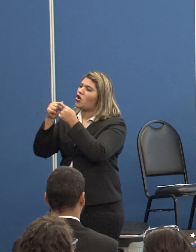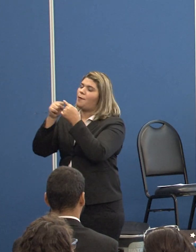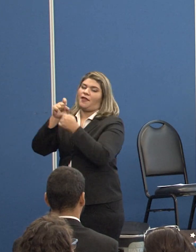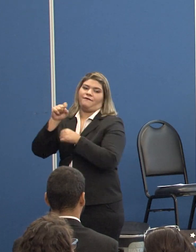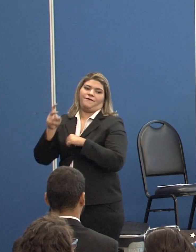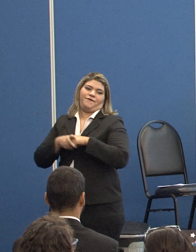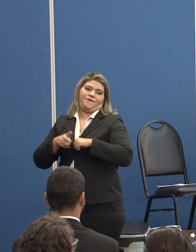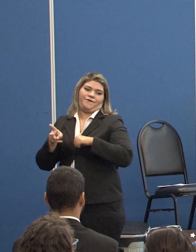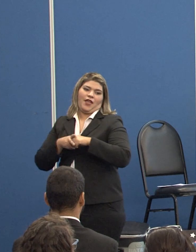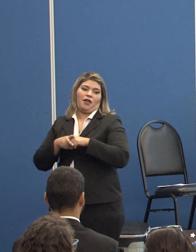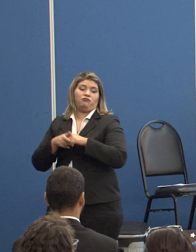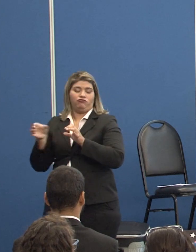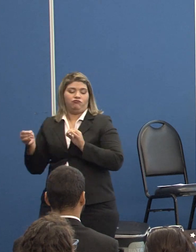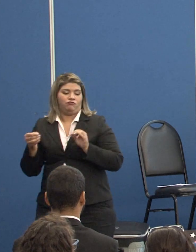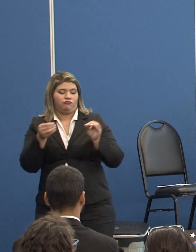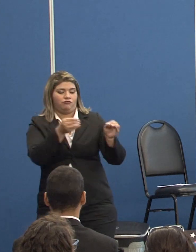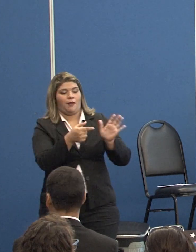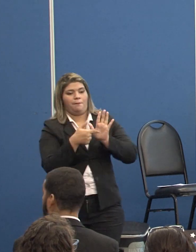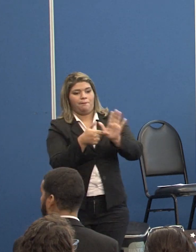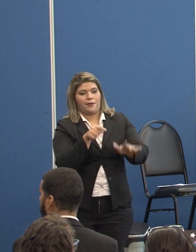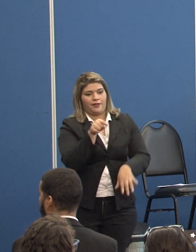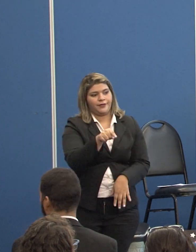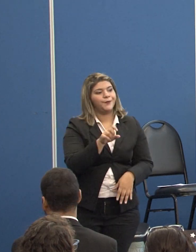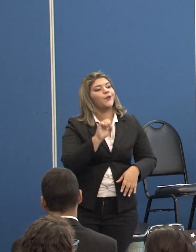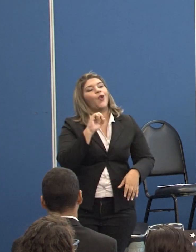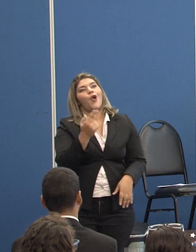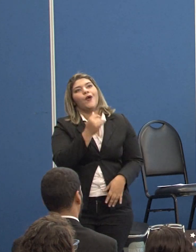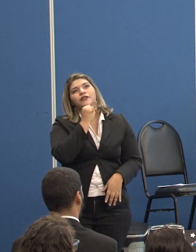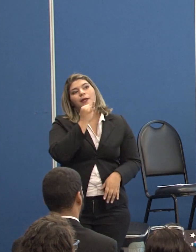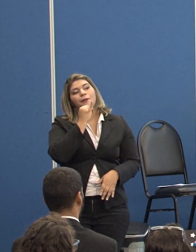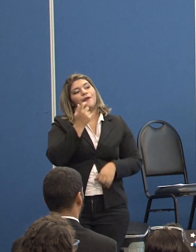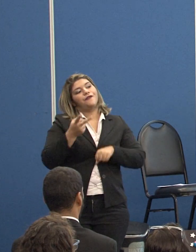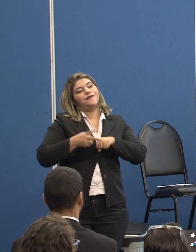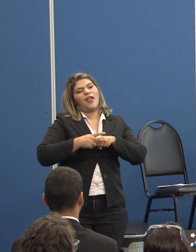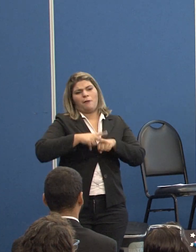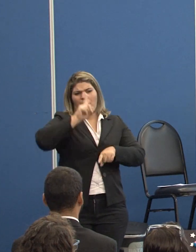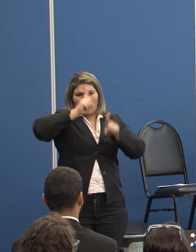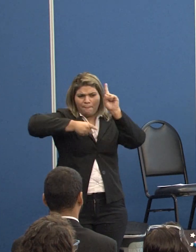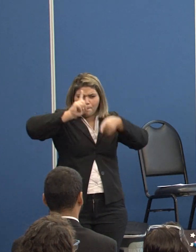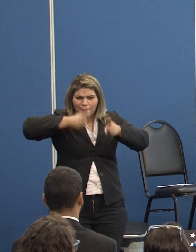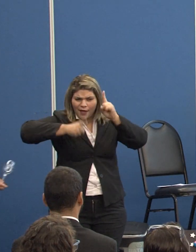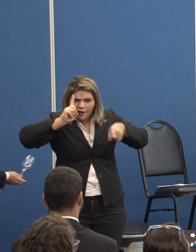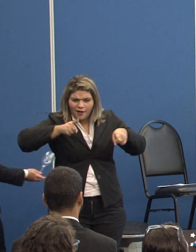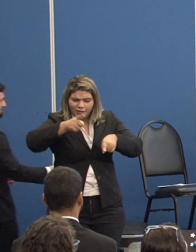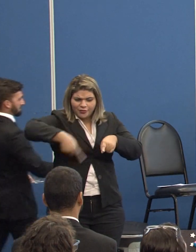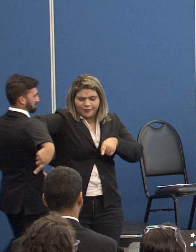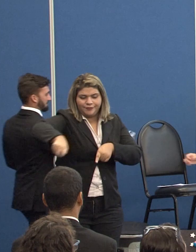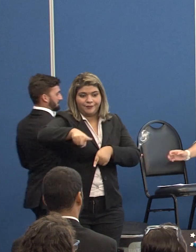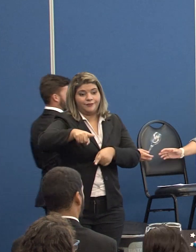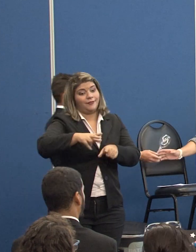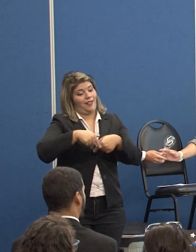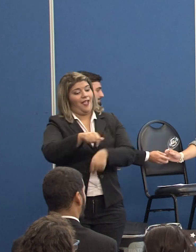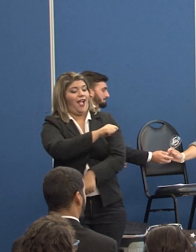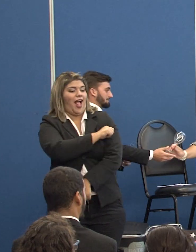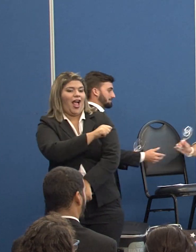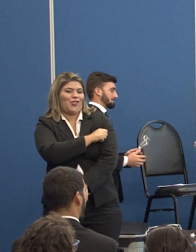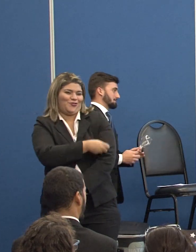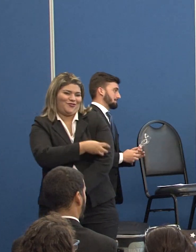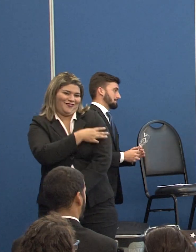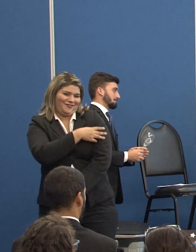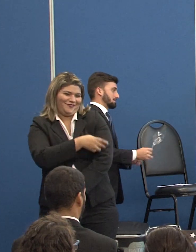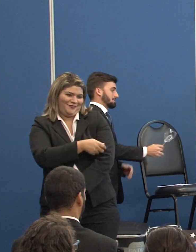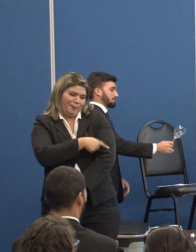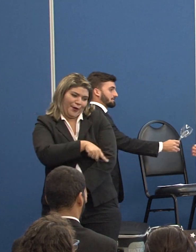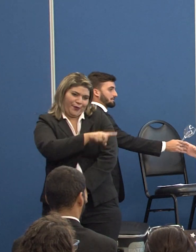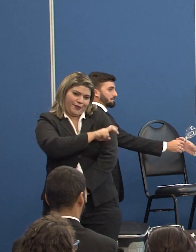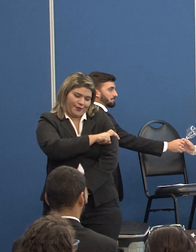Mesmo assim, eu quero trabalhar o verbo no imperativo, já para o aluno que está no ensino fundamental.